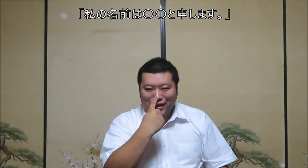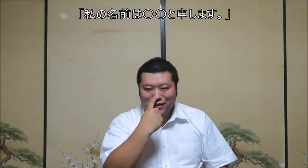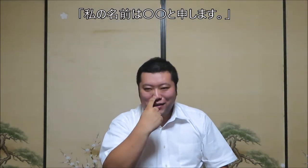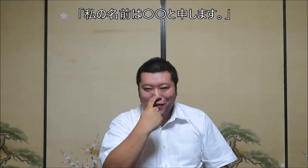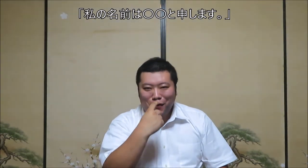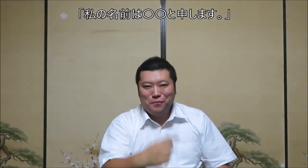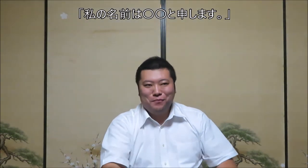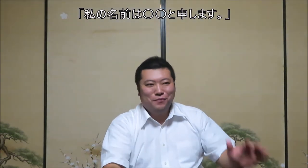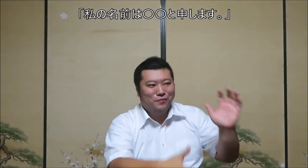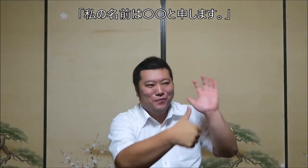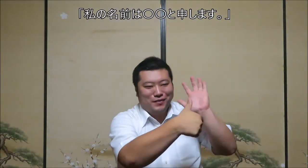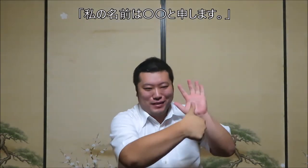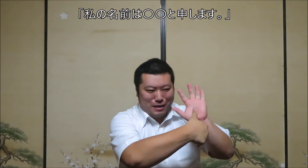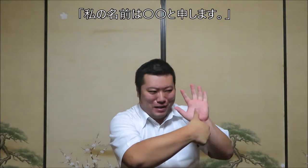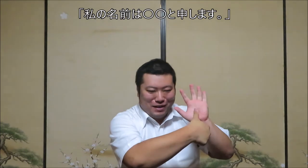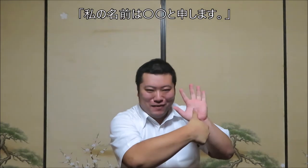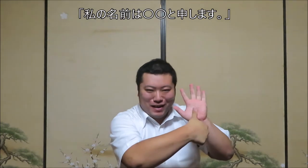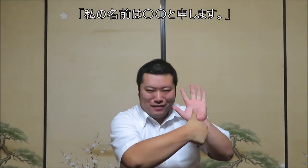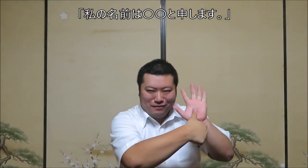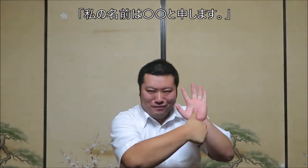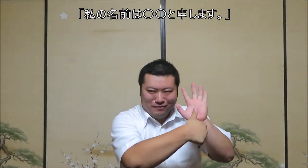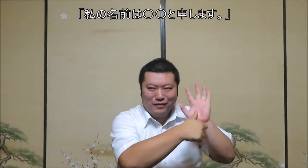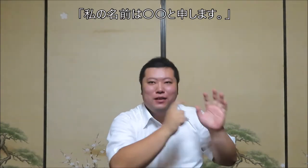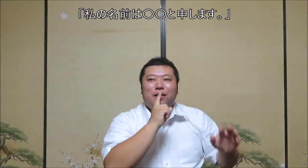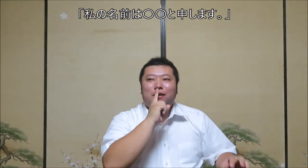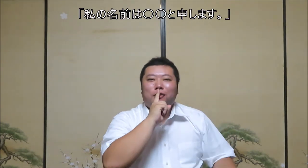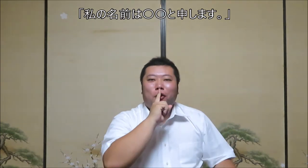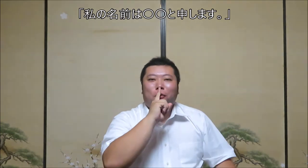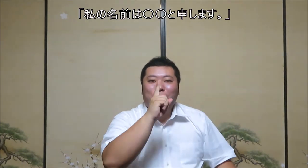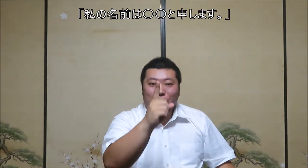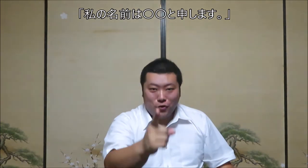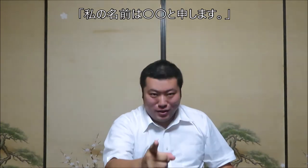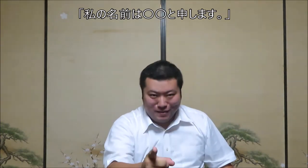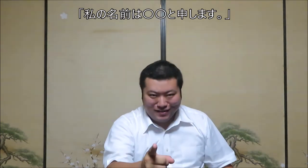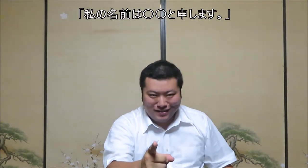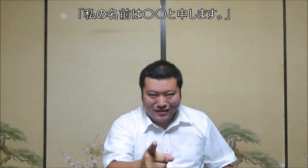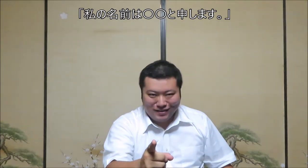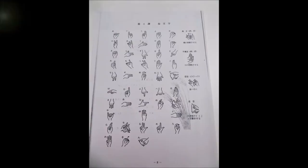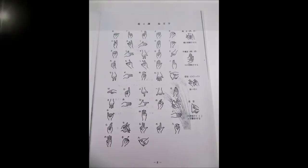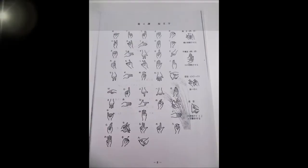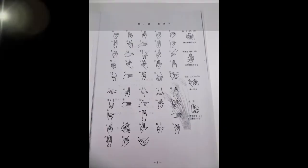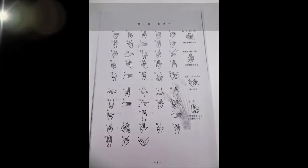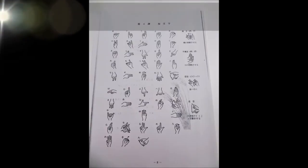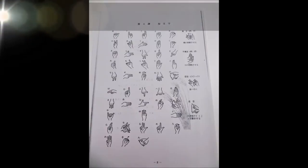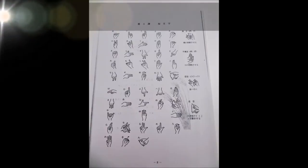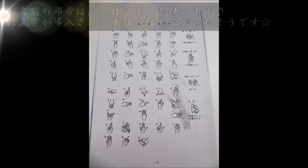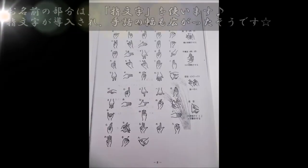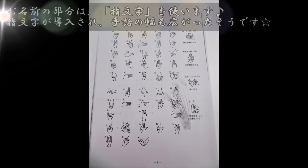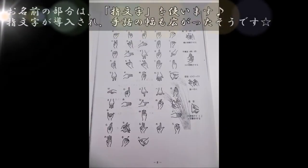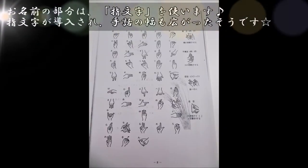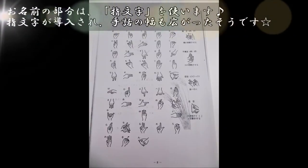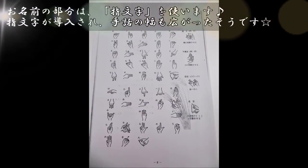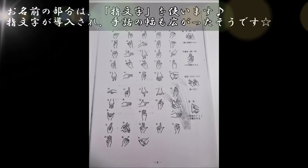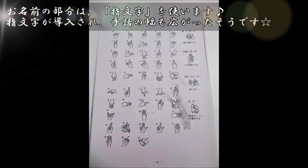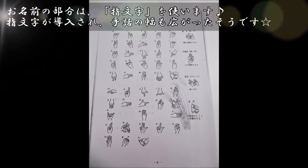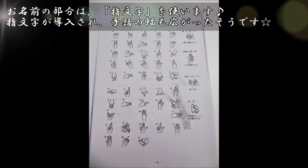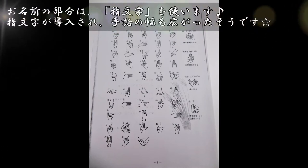私の名前はと申します。 ふるさ